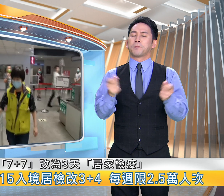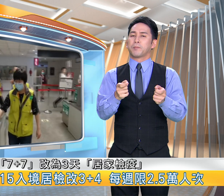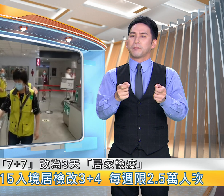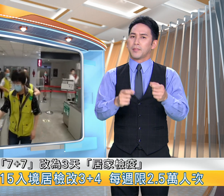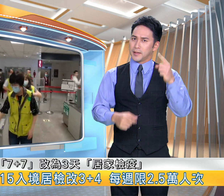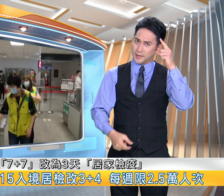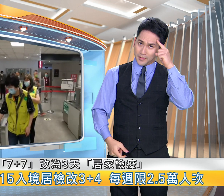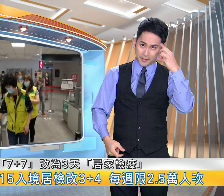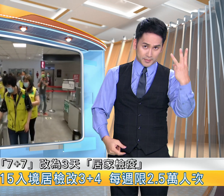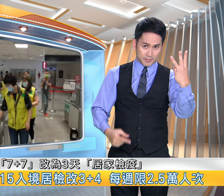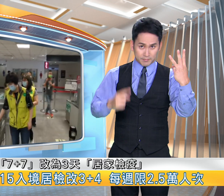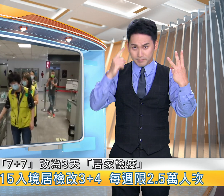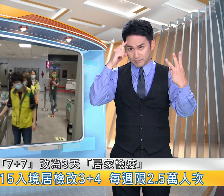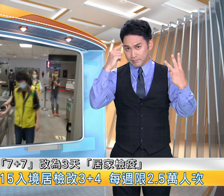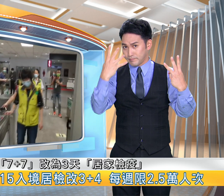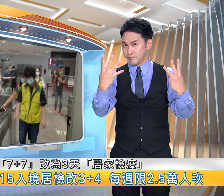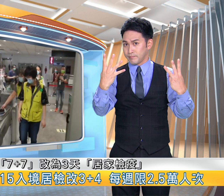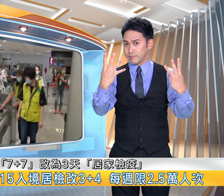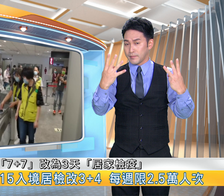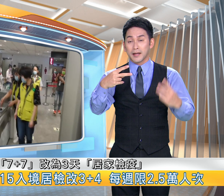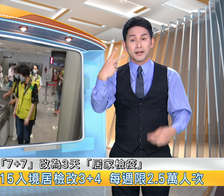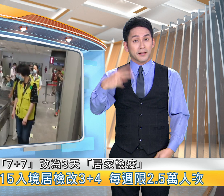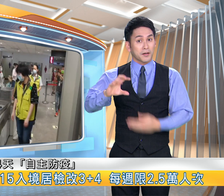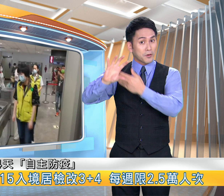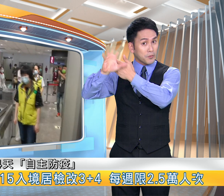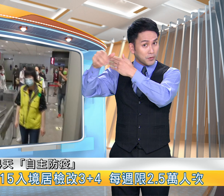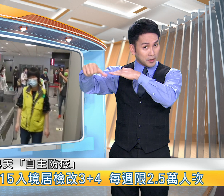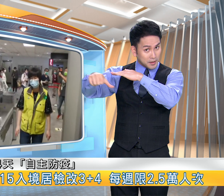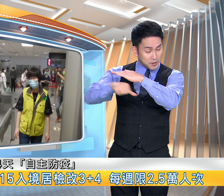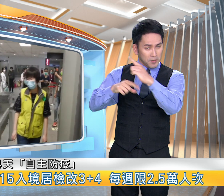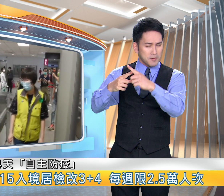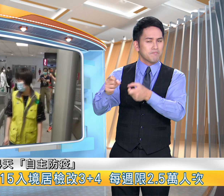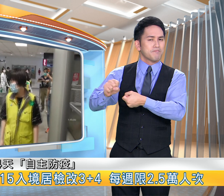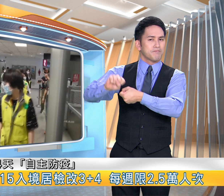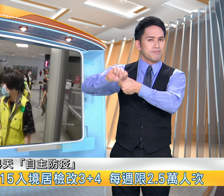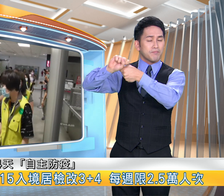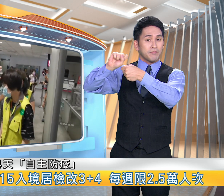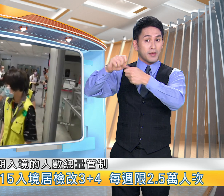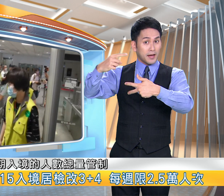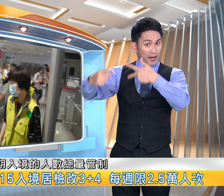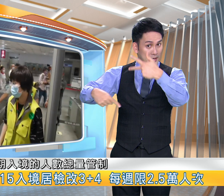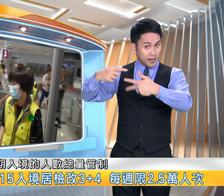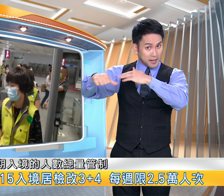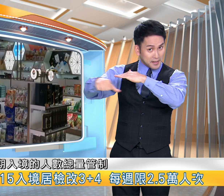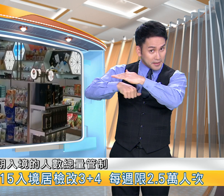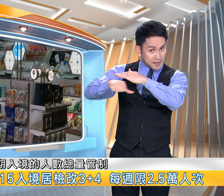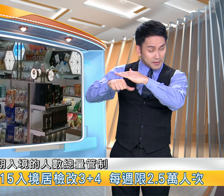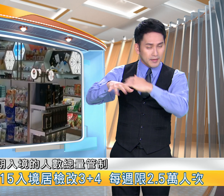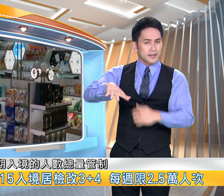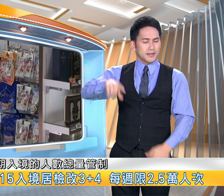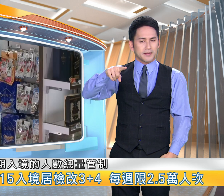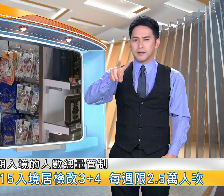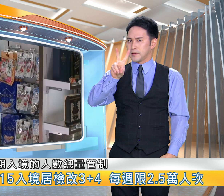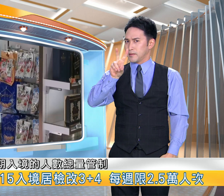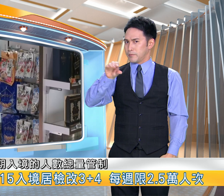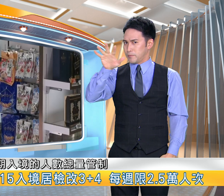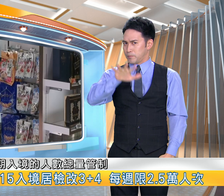7+7改为3天居家检疫以及4天自主防疫。初期入境的人数总量管制